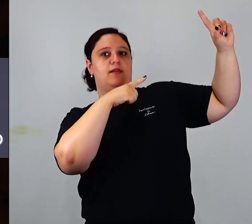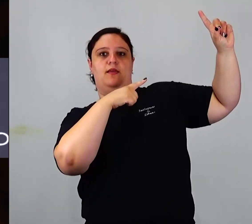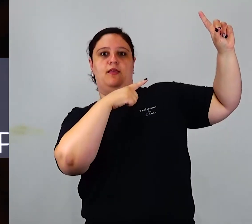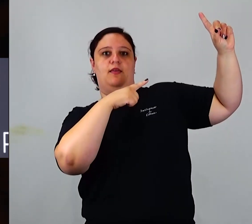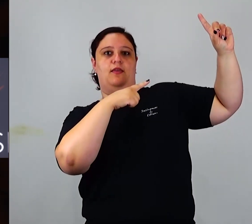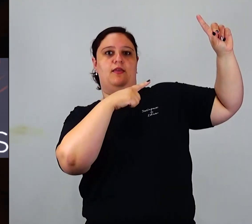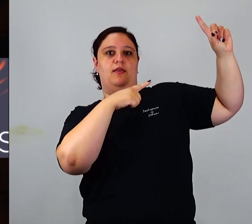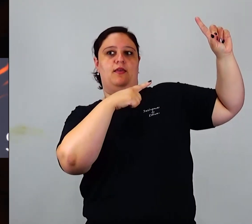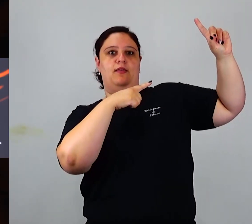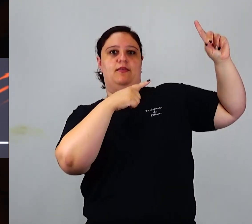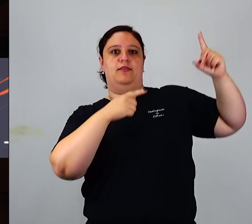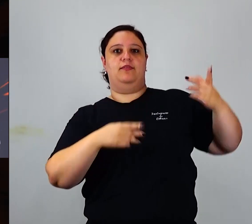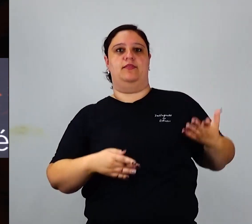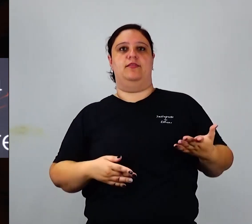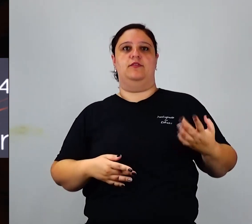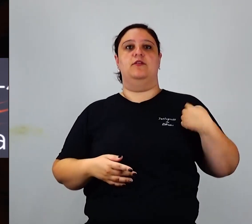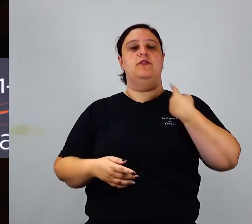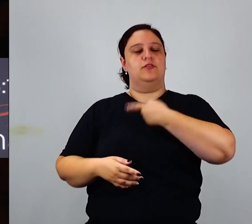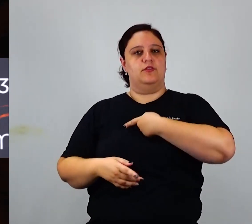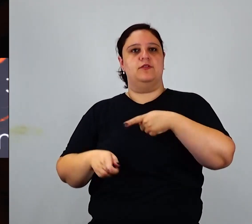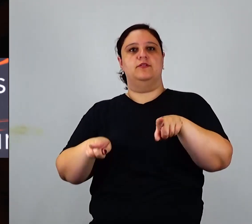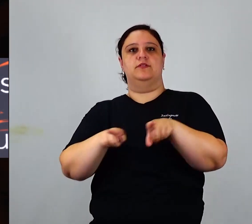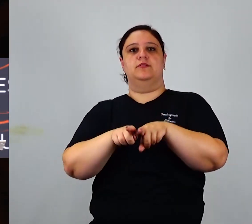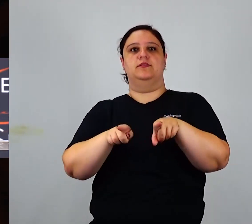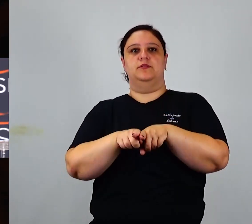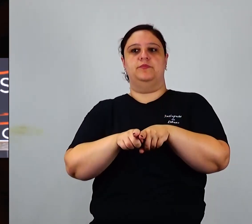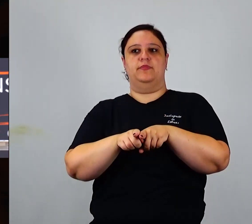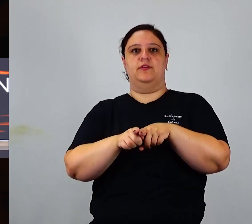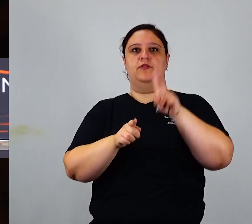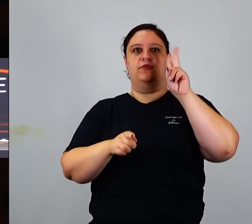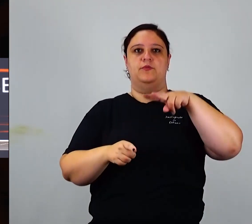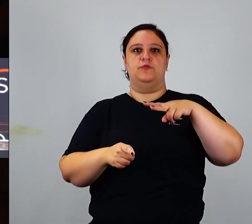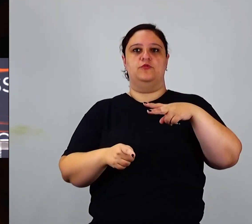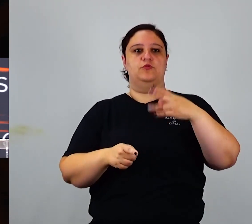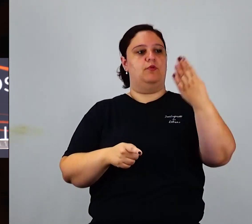Depois disso nós vimos também a questão do espelho.